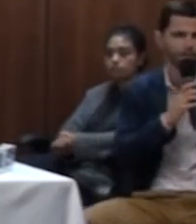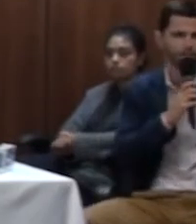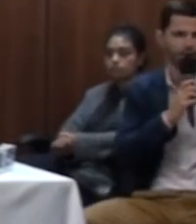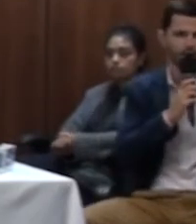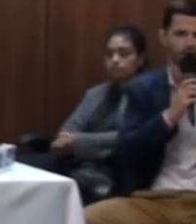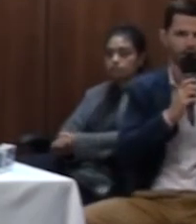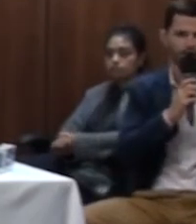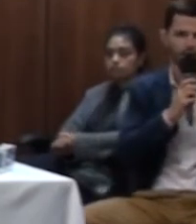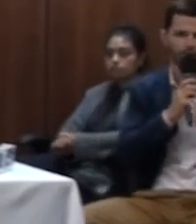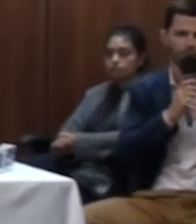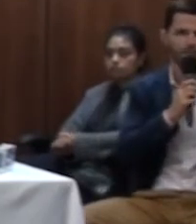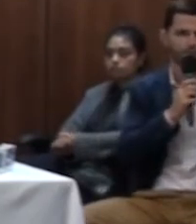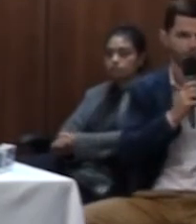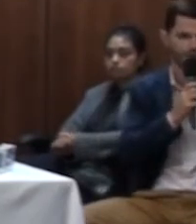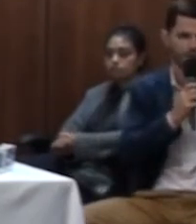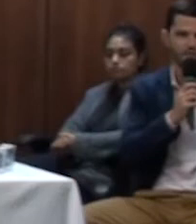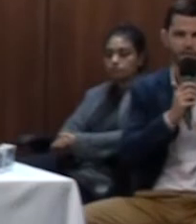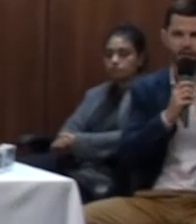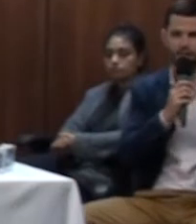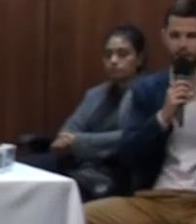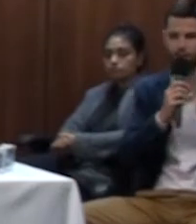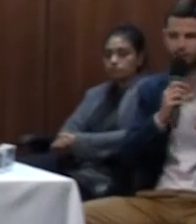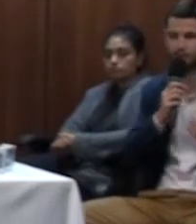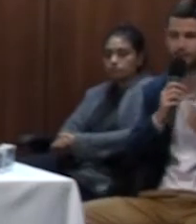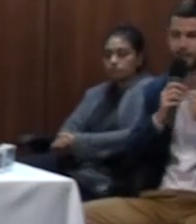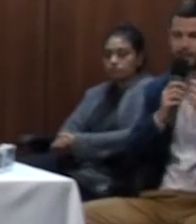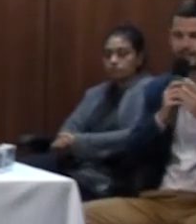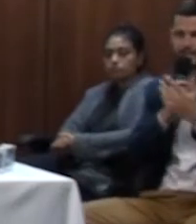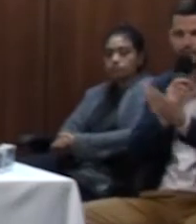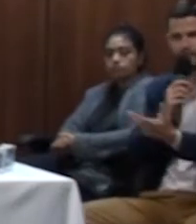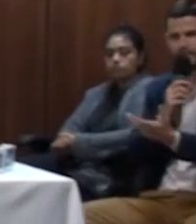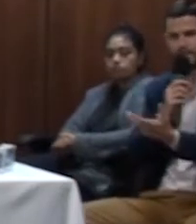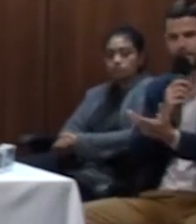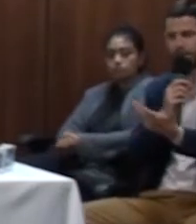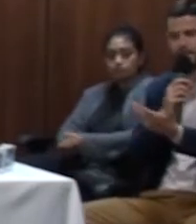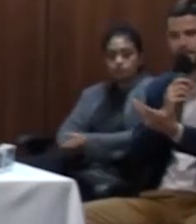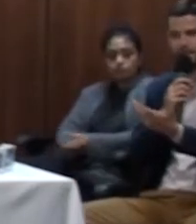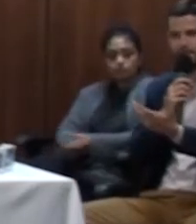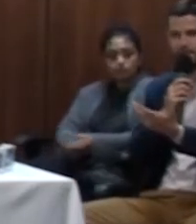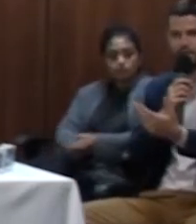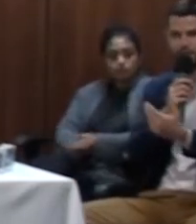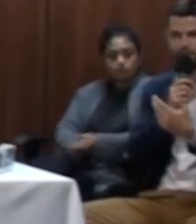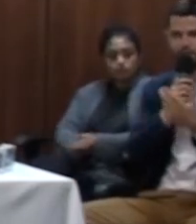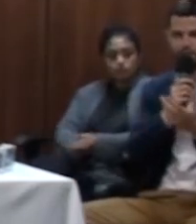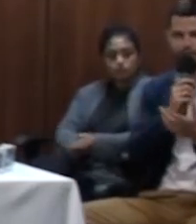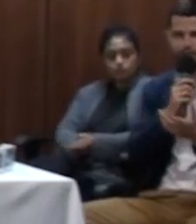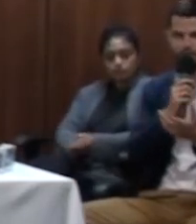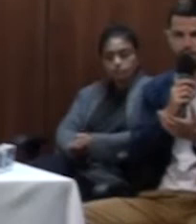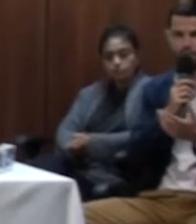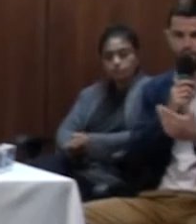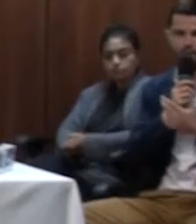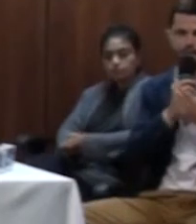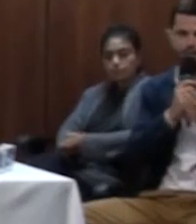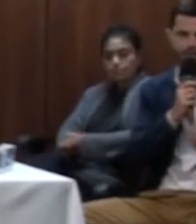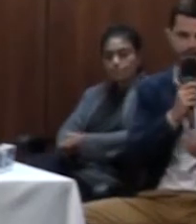faz uma atividade formativa de treinamento de equipes, mas essa formalidade, essa atividade de formação